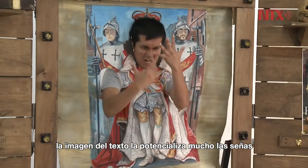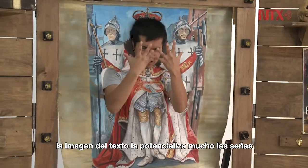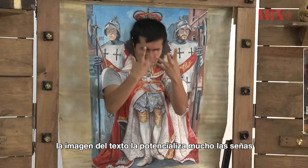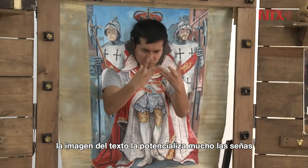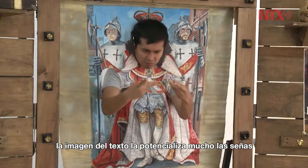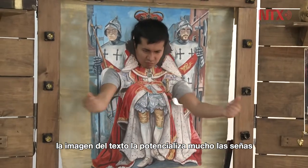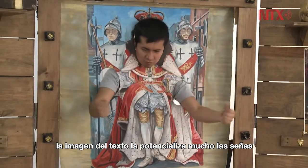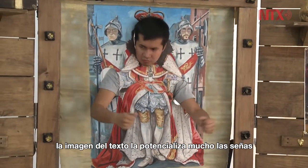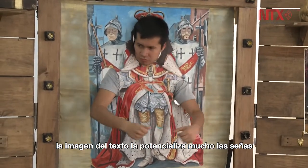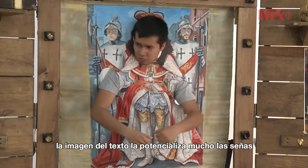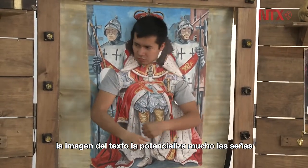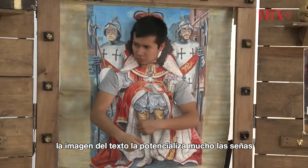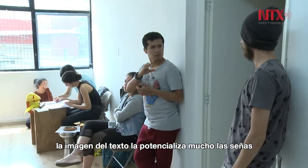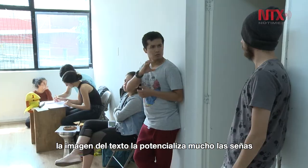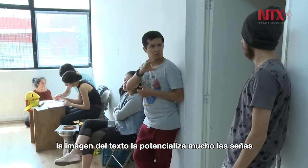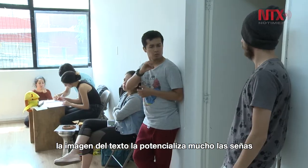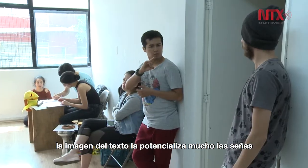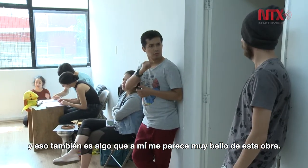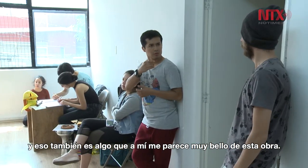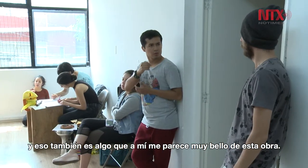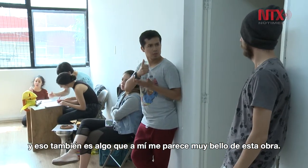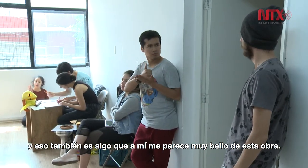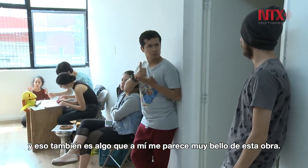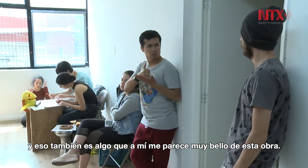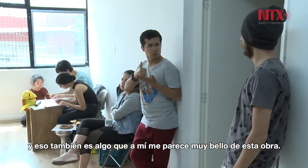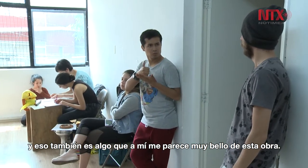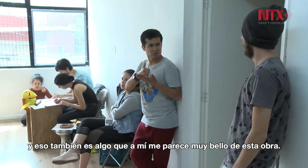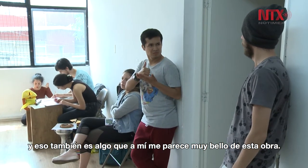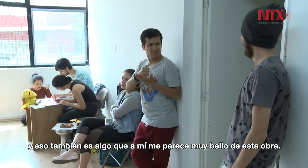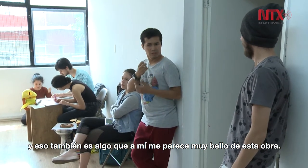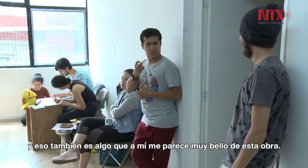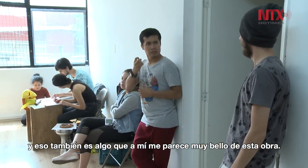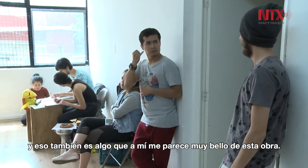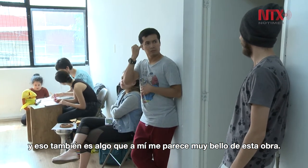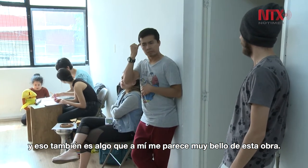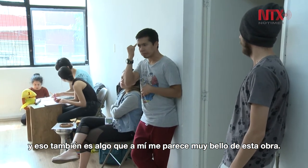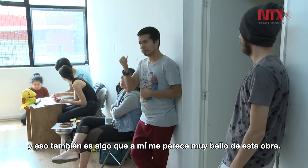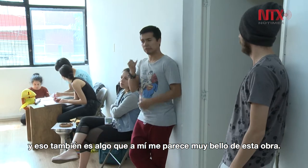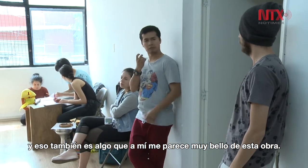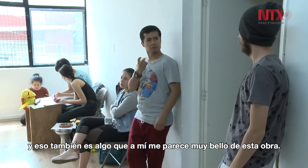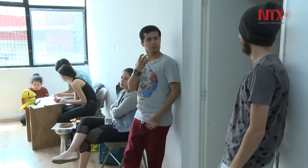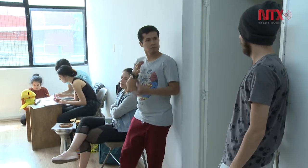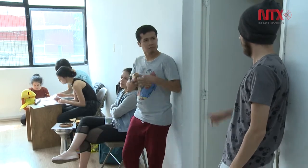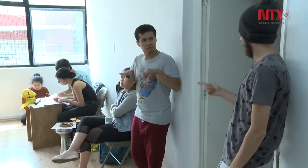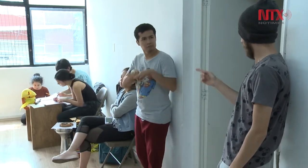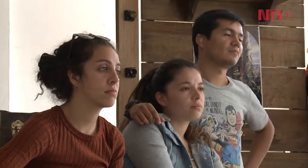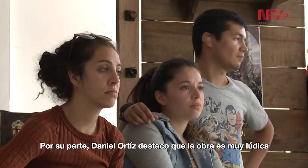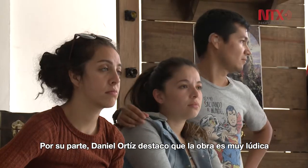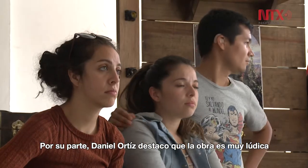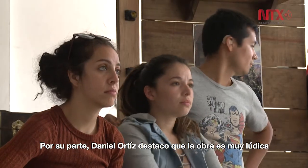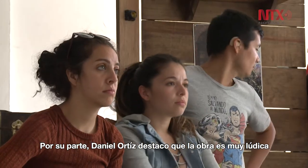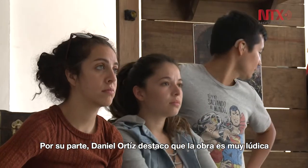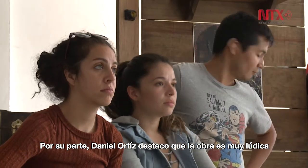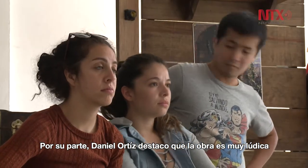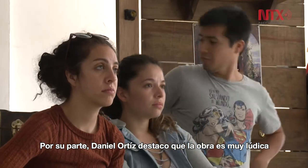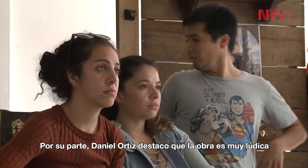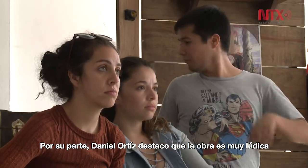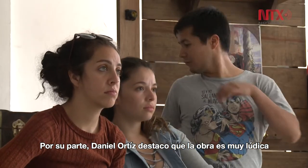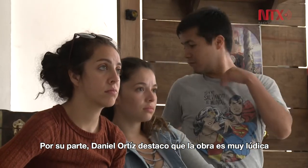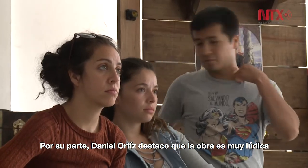potencializa mucho las señas y eso también es algo que me parece muy bello de esta obra. Por su parte, Daniel Ortiz destacó